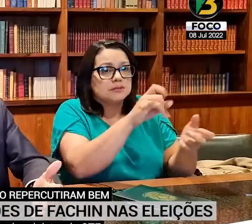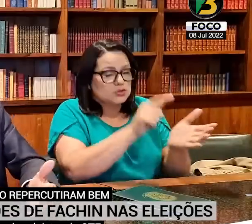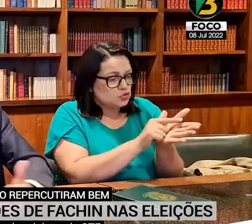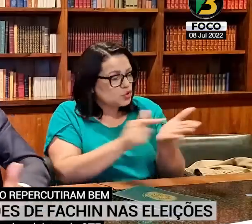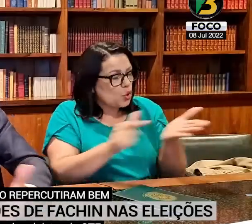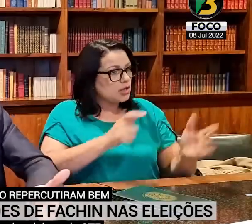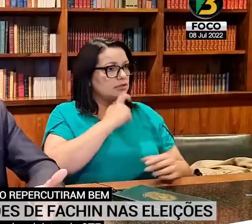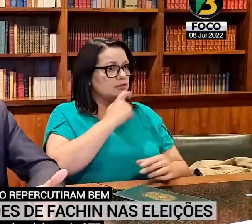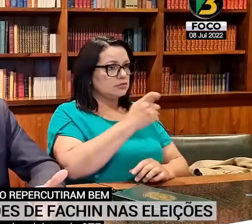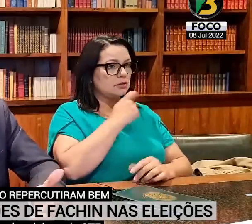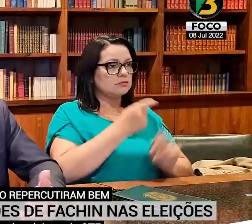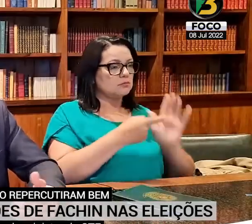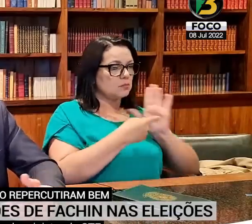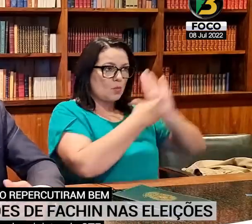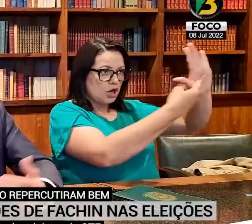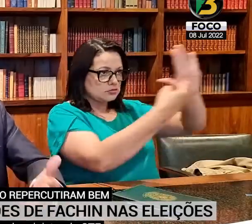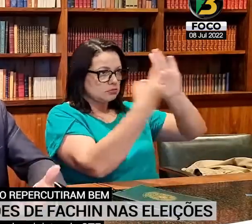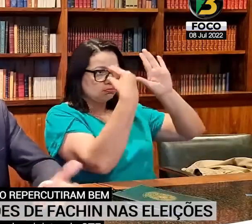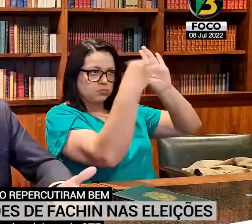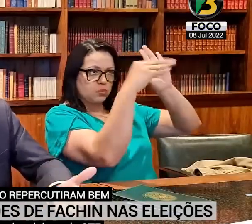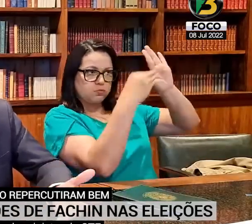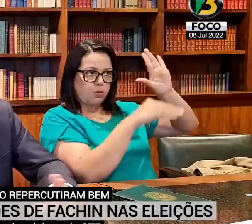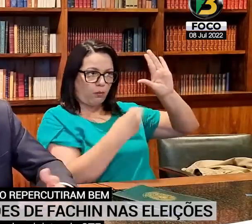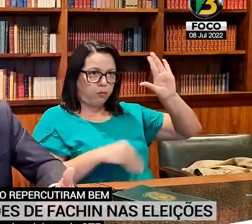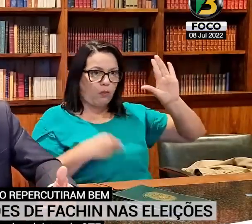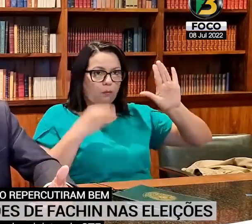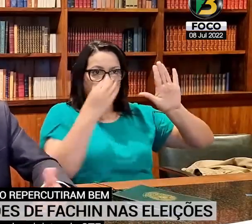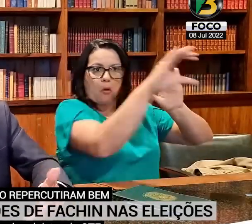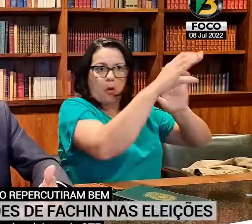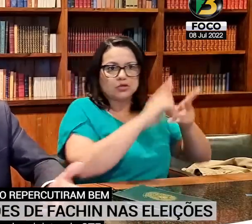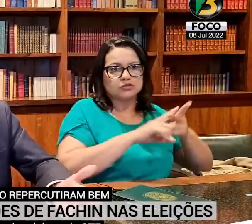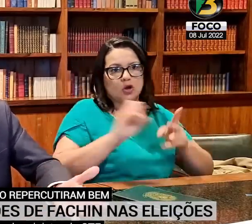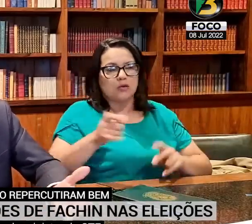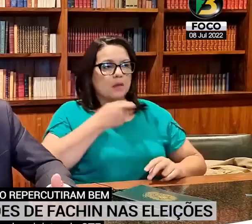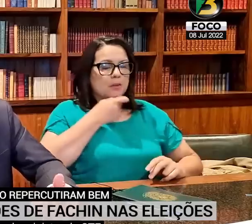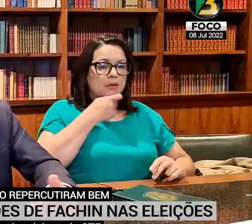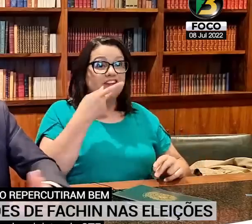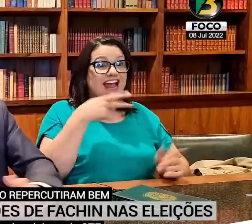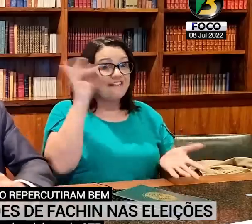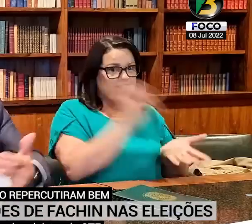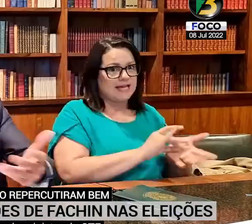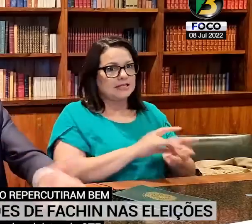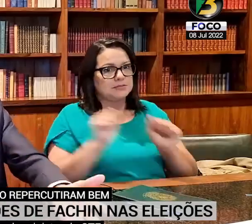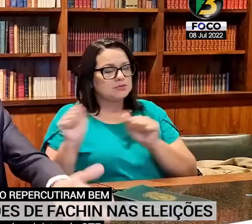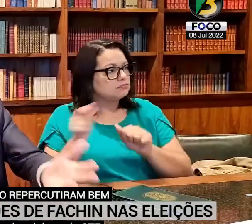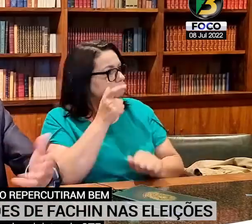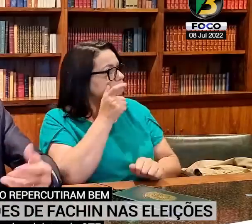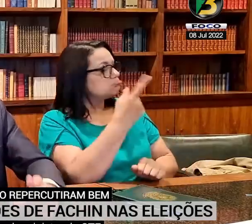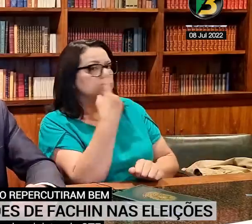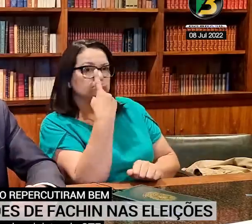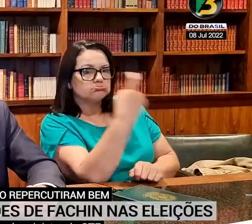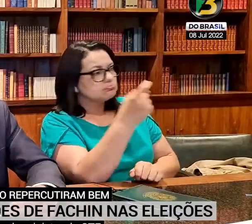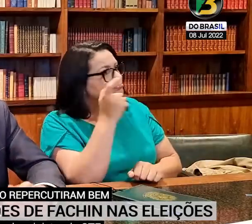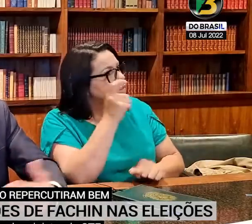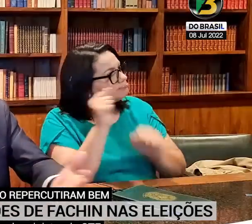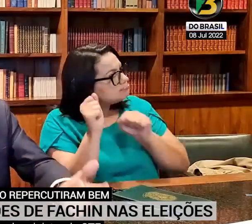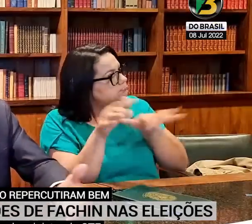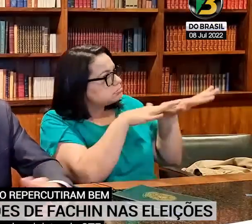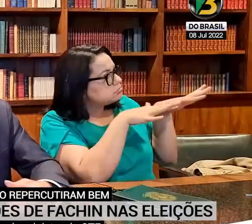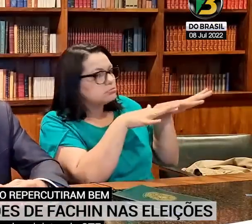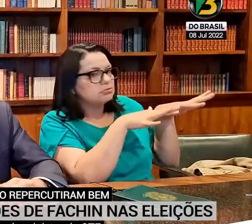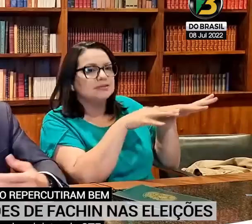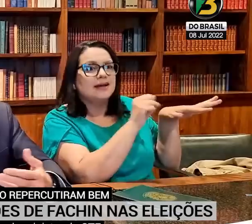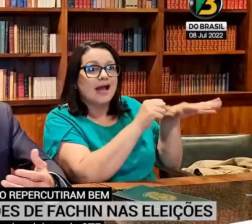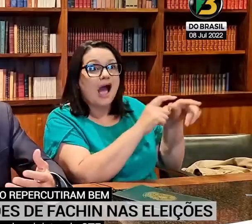justas verdadeiras ela aumenta o número de de eleitores de consumidores aquela mídia